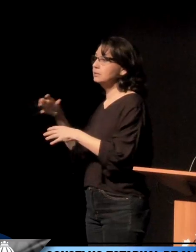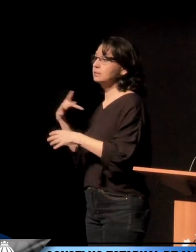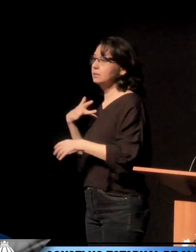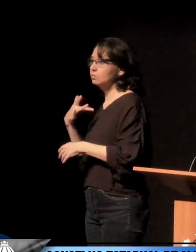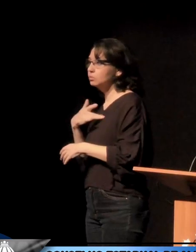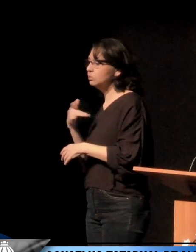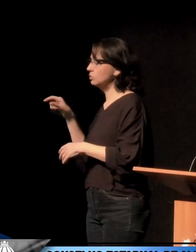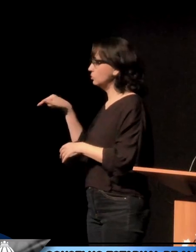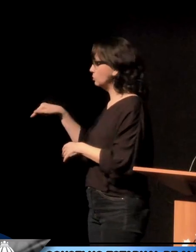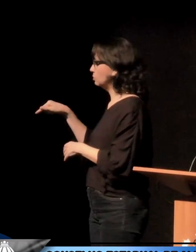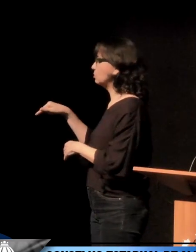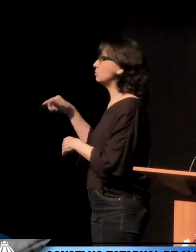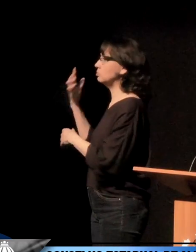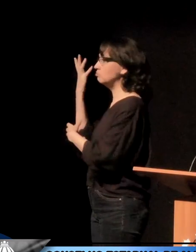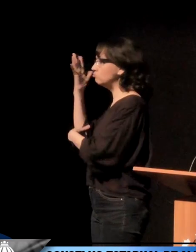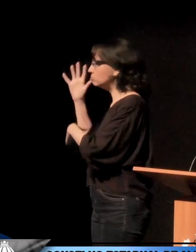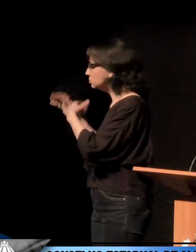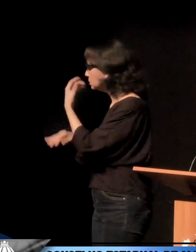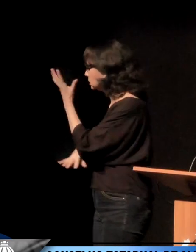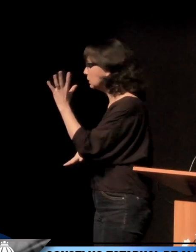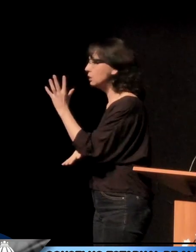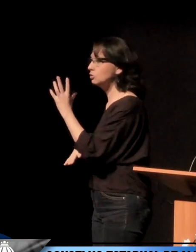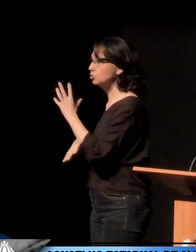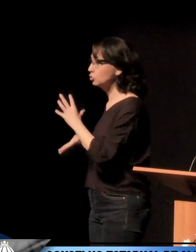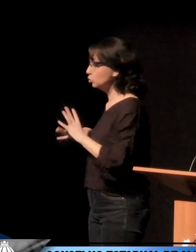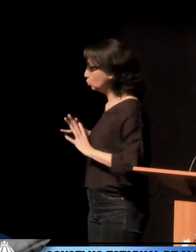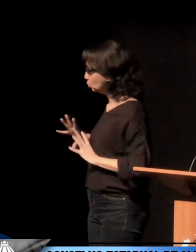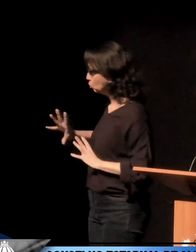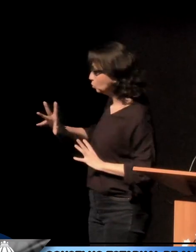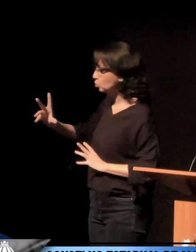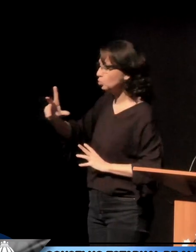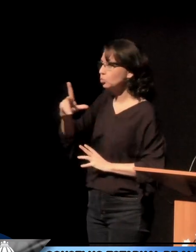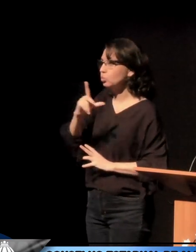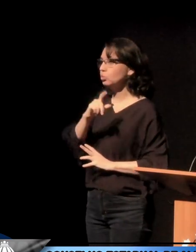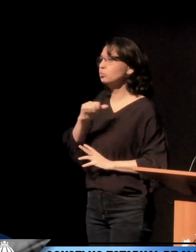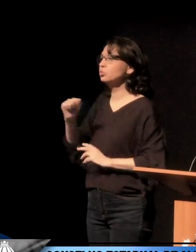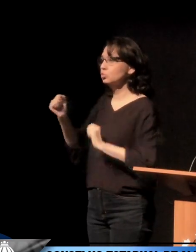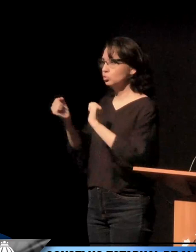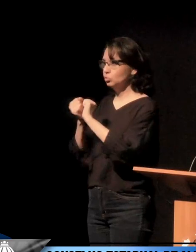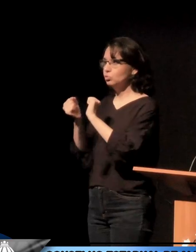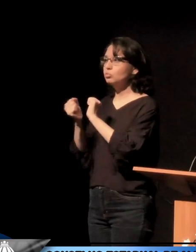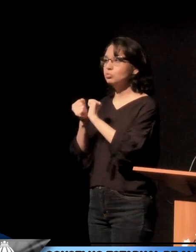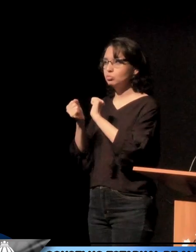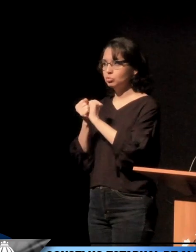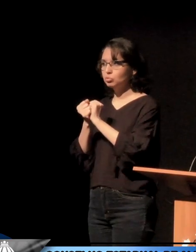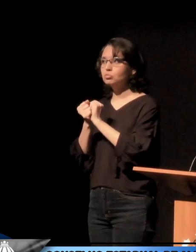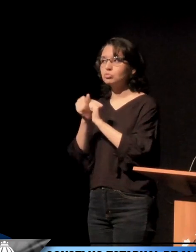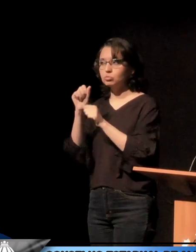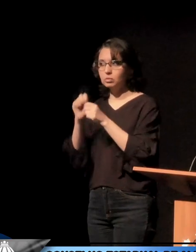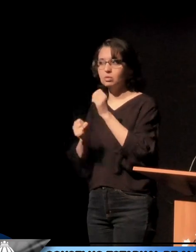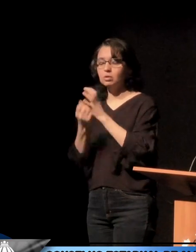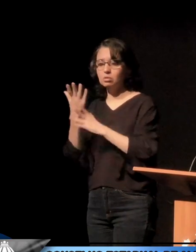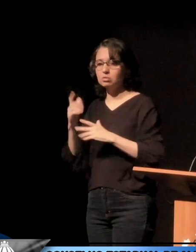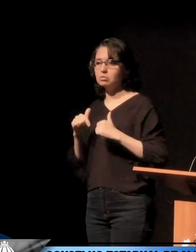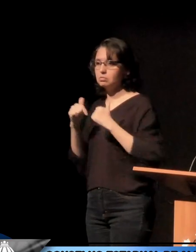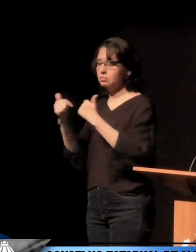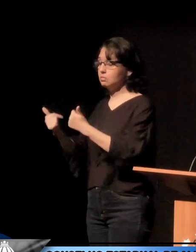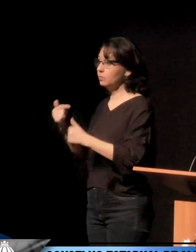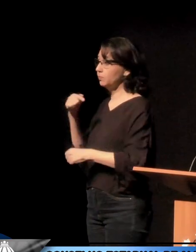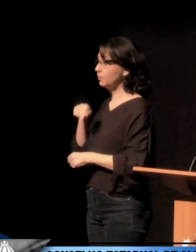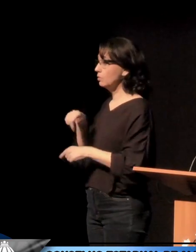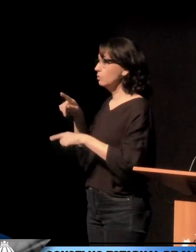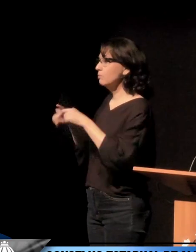Enfim então o material que nos inspirou muito para realizar essa ação também e esse material